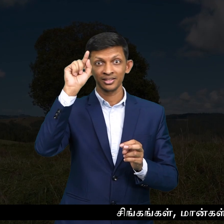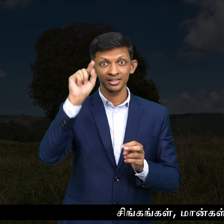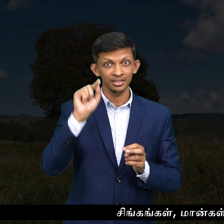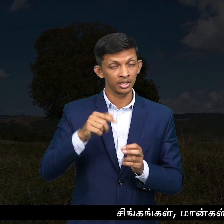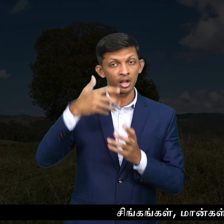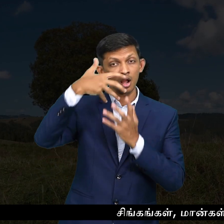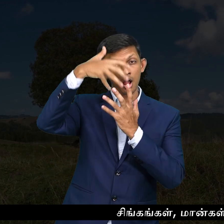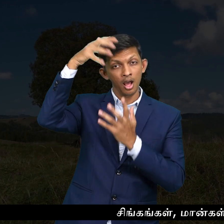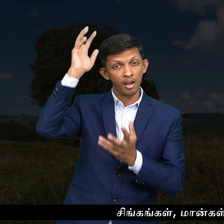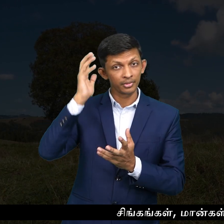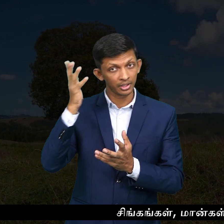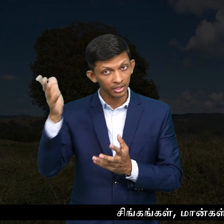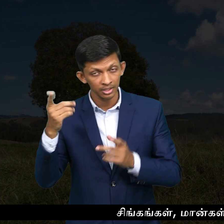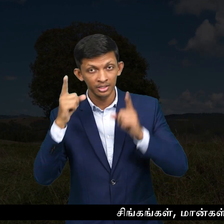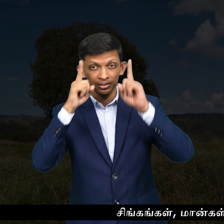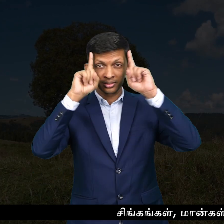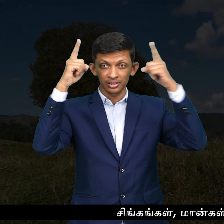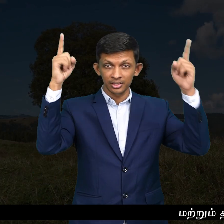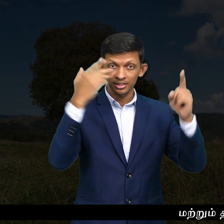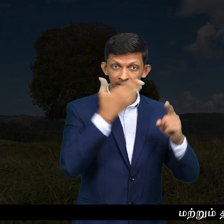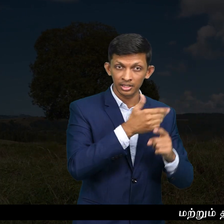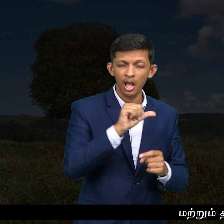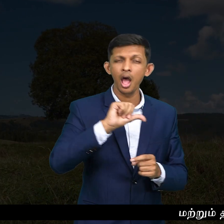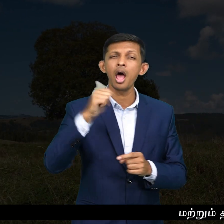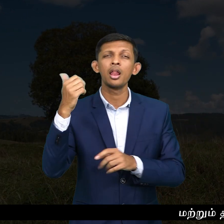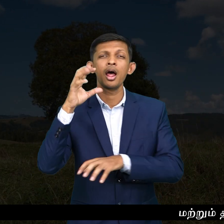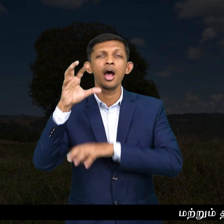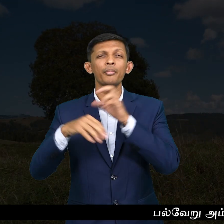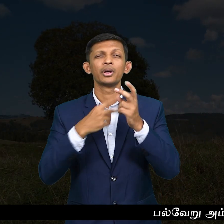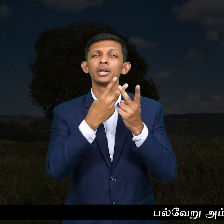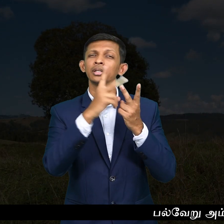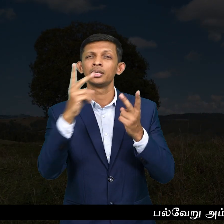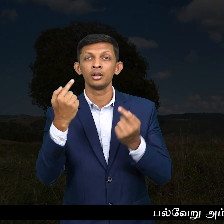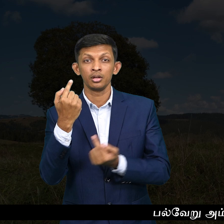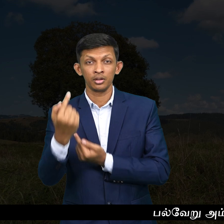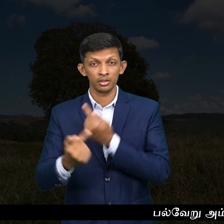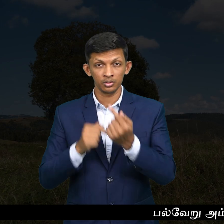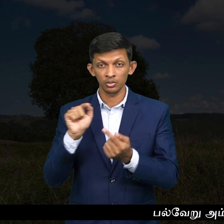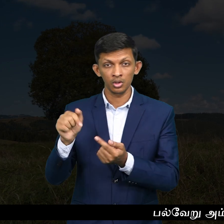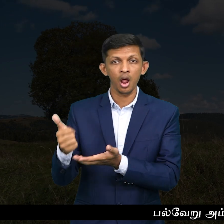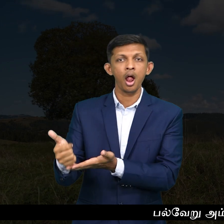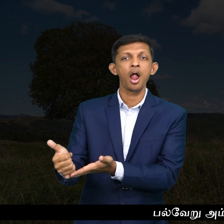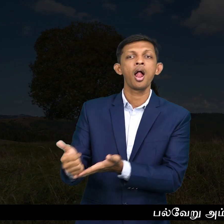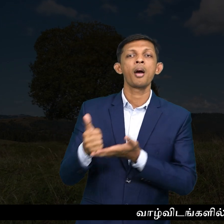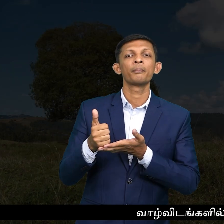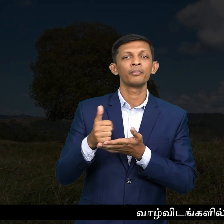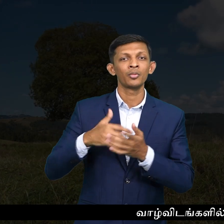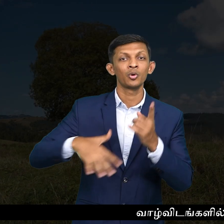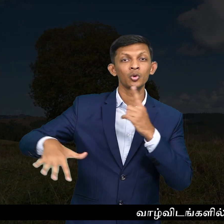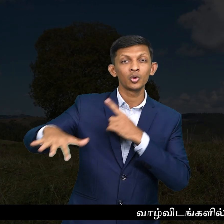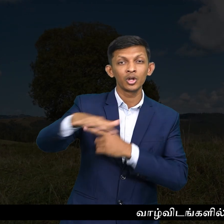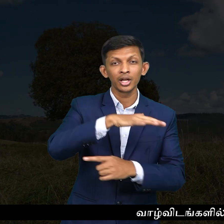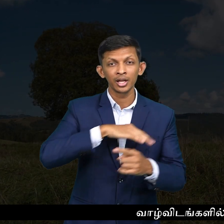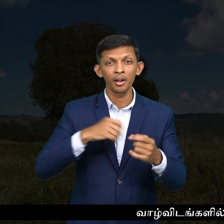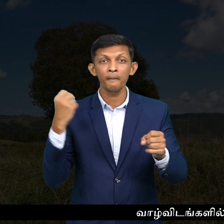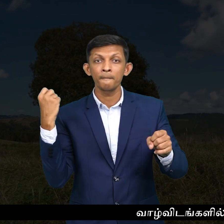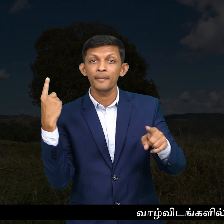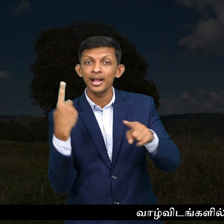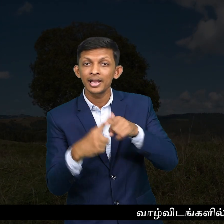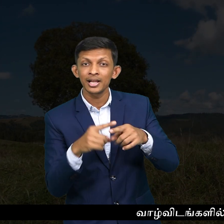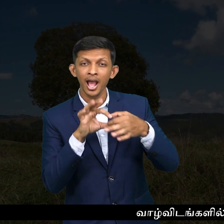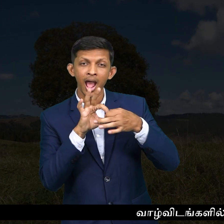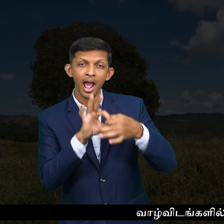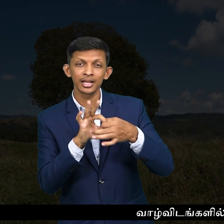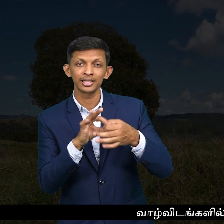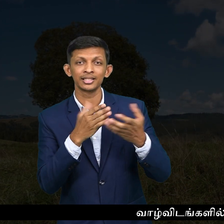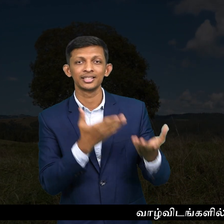சிங்கங்கள், மான்கள் மற்றும் பிற விலங்குகள் மற்றும் தாவரங்களின் பல்வேறு அம்சங்கள் அவற்றின் வாழ்விடங்களில் வாழ